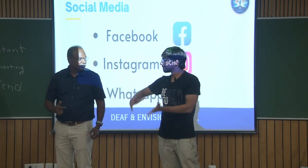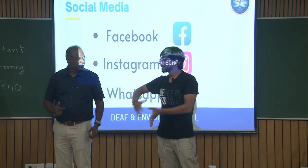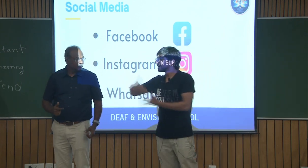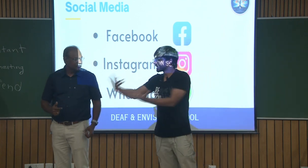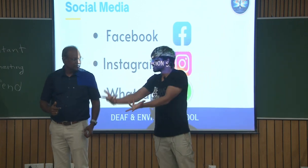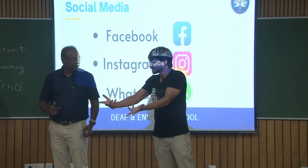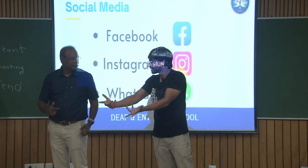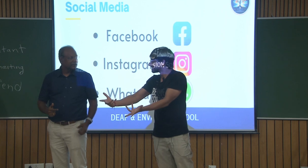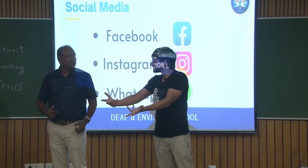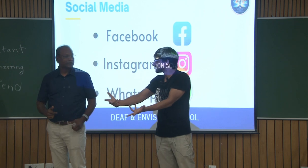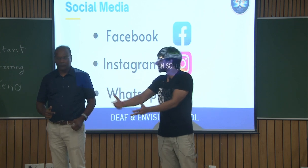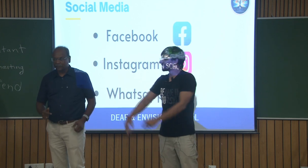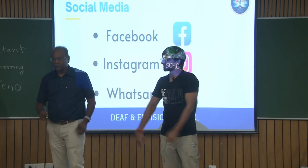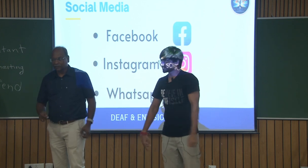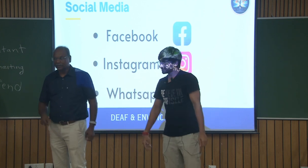व्हाई आखिरी में जा रहा है ना.